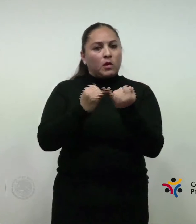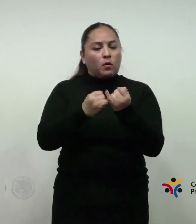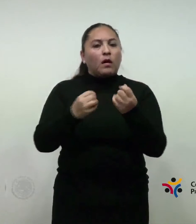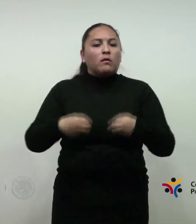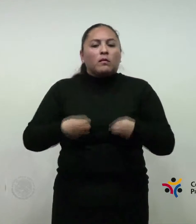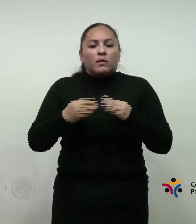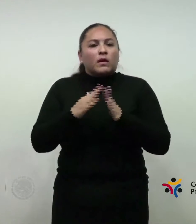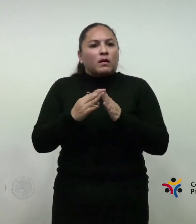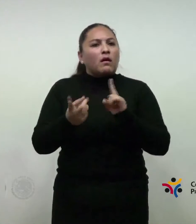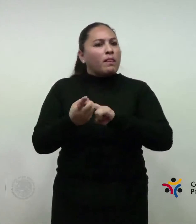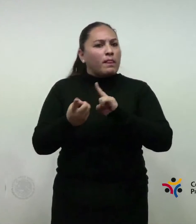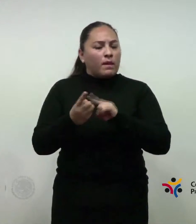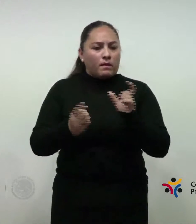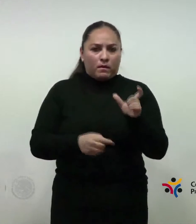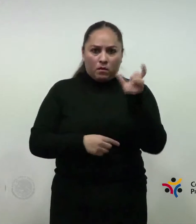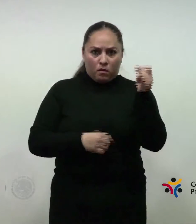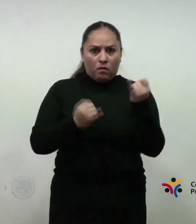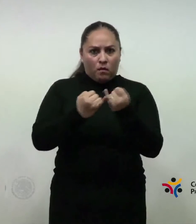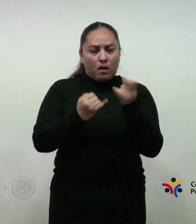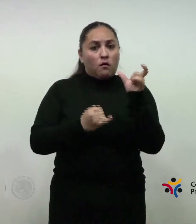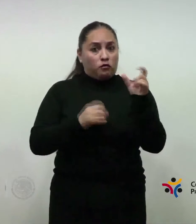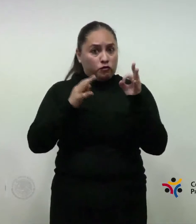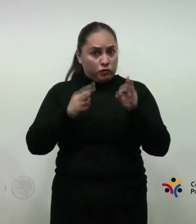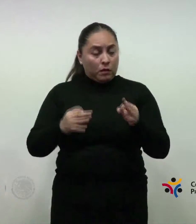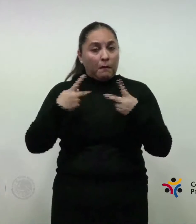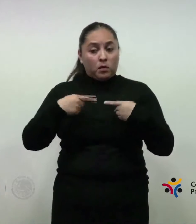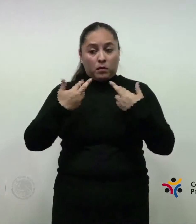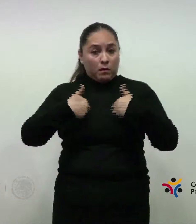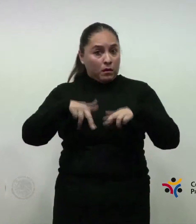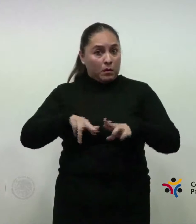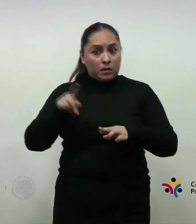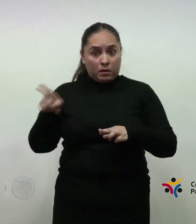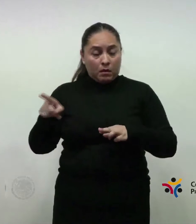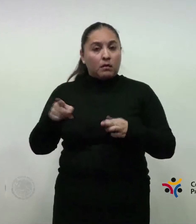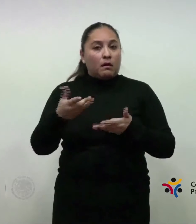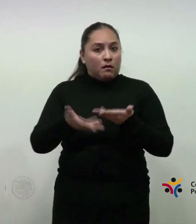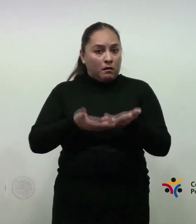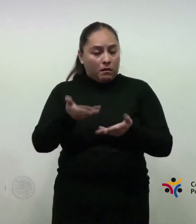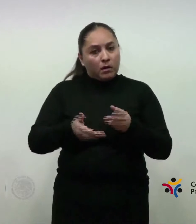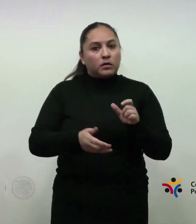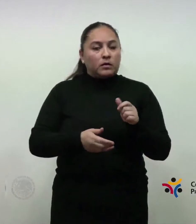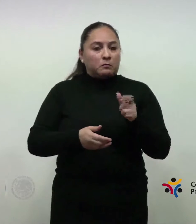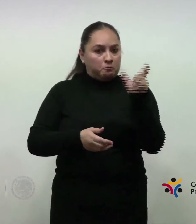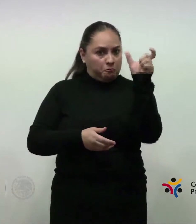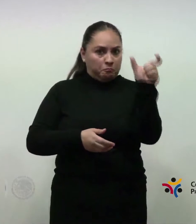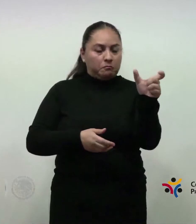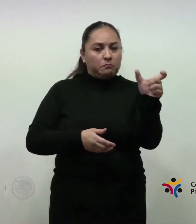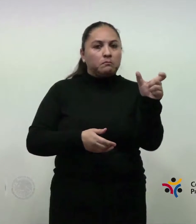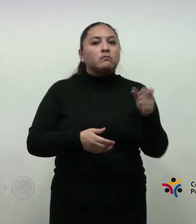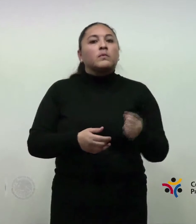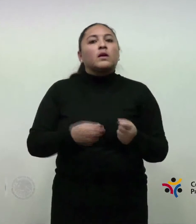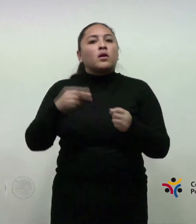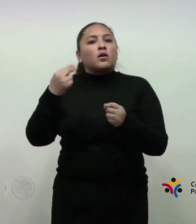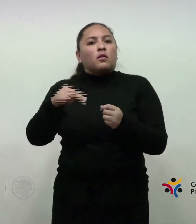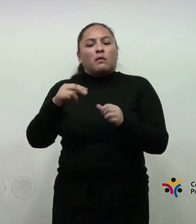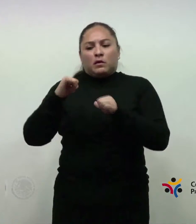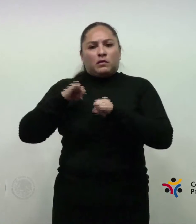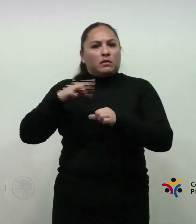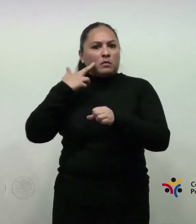del email identificación oficial de la persona titular de la email o su representante legal nombramiento o documento en donde